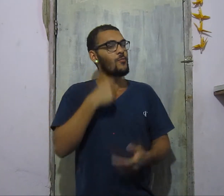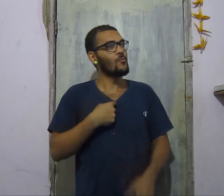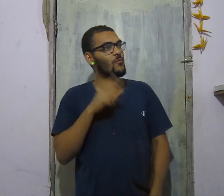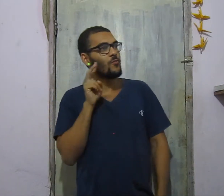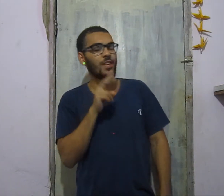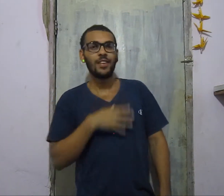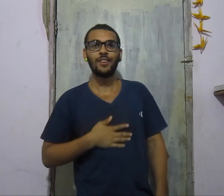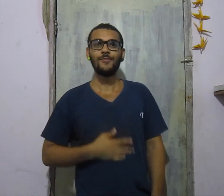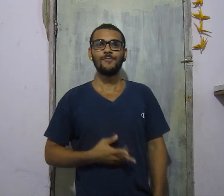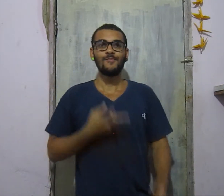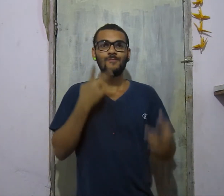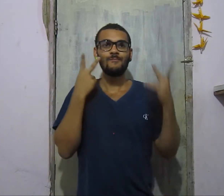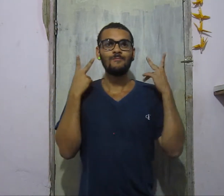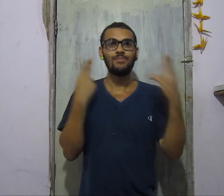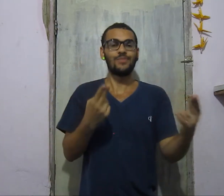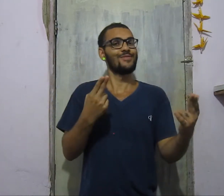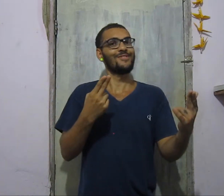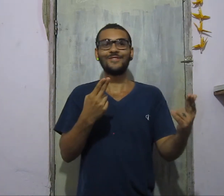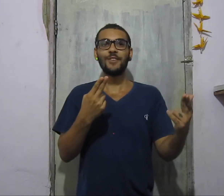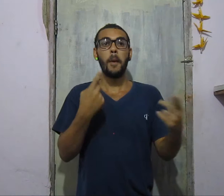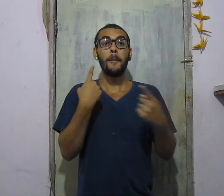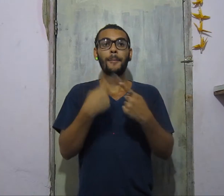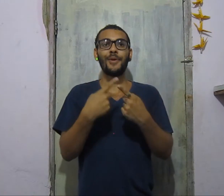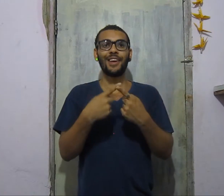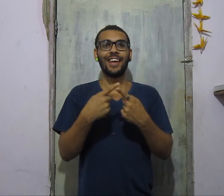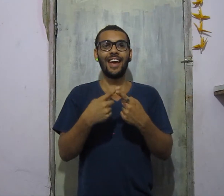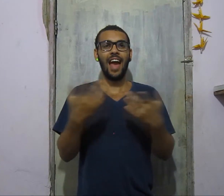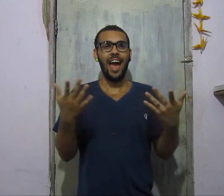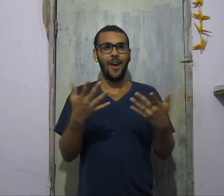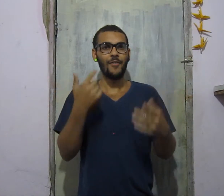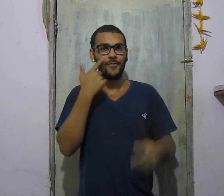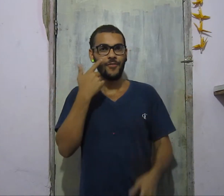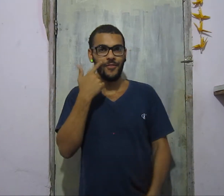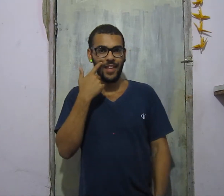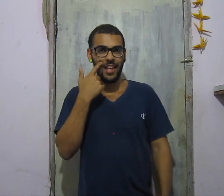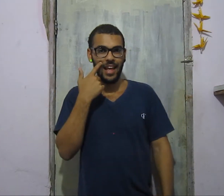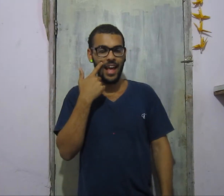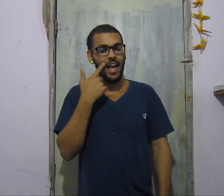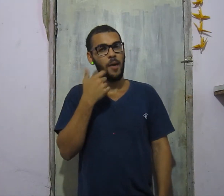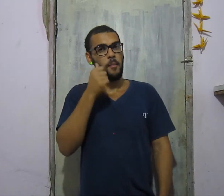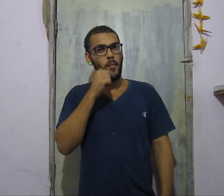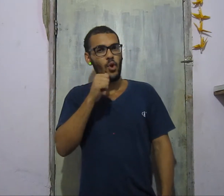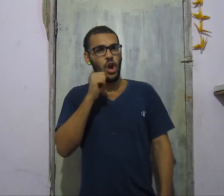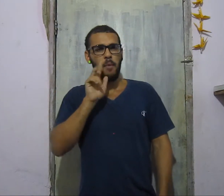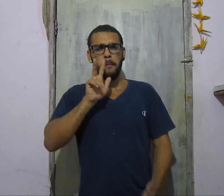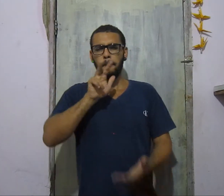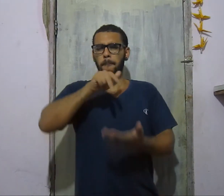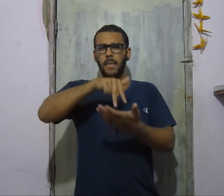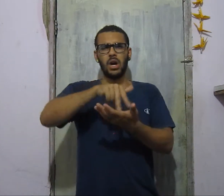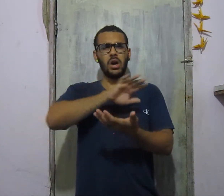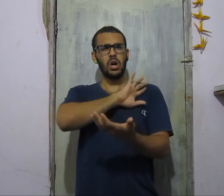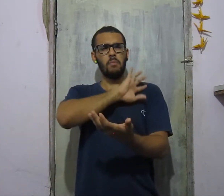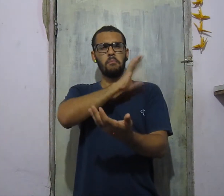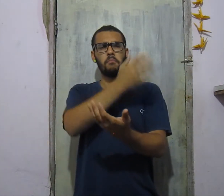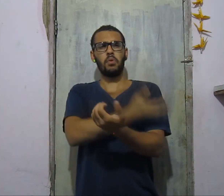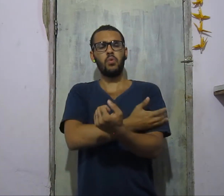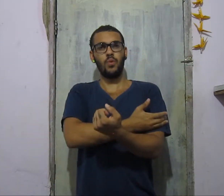feminino. Então, se você pensa na questão do empoderamento feminino com essa personagem, você vê que está totalmente